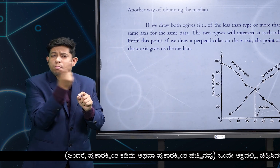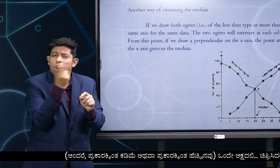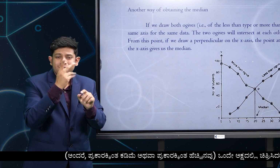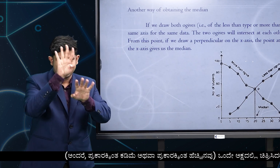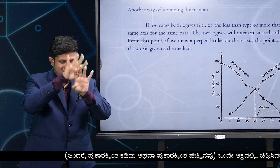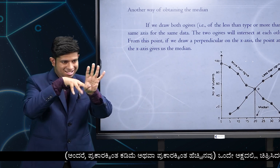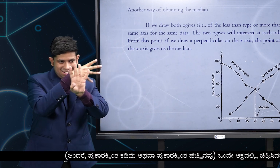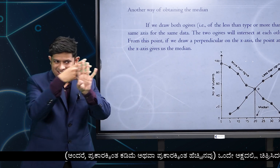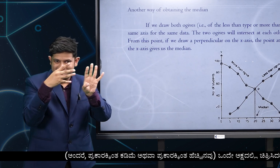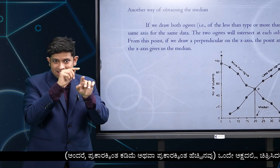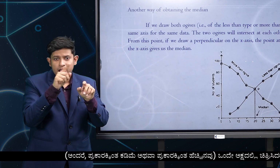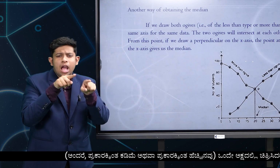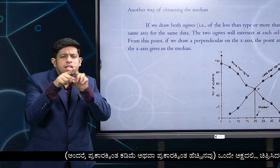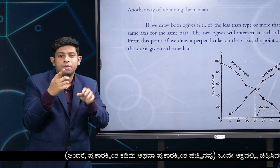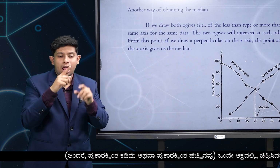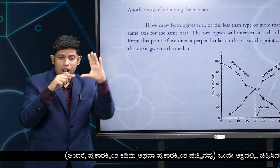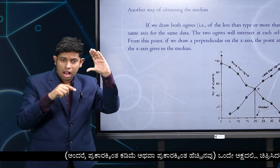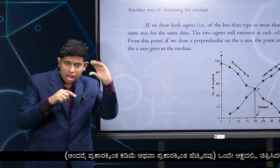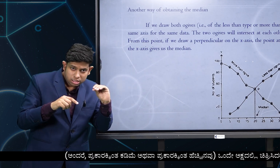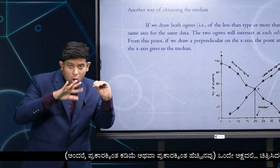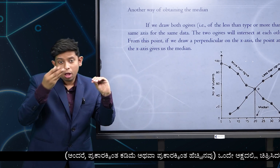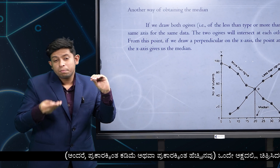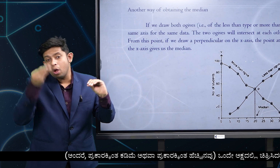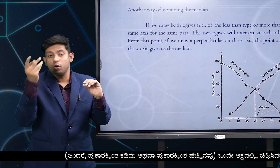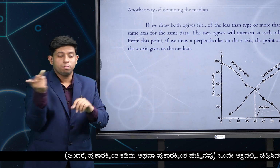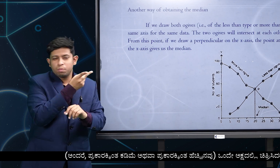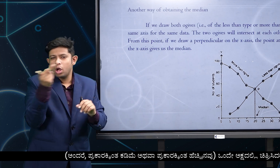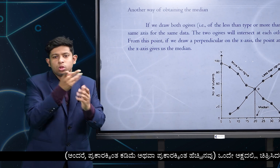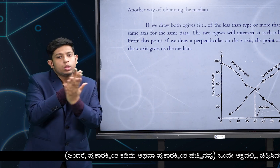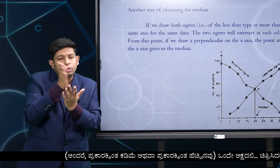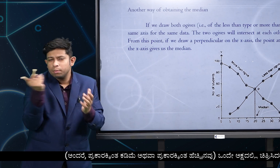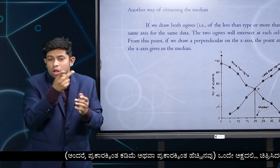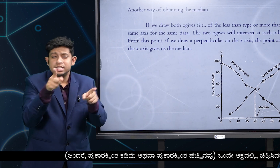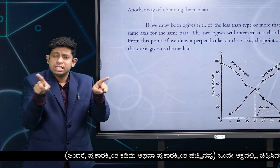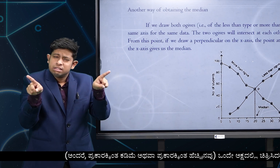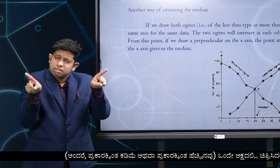ಅಂದರೆ ಪ್ರಕಾರಕ್ಕಿಂತ ಕಡಿಮೆ ಅಥವಾ ಪ್ರಕಾರಕ್ಕಿಂತ ಹೆಚ್ಚಿನವು ಒಂದೇ ಅಕ್ಷದಲ್ಲಿ ಚಿತ್ರಿಸಿದರೆ